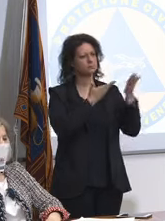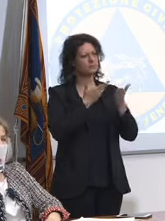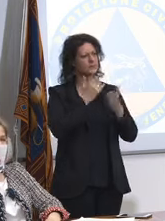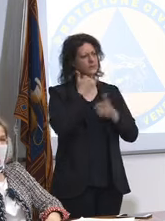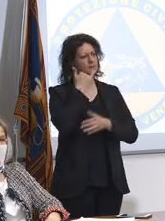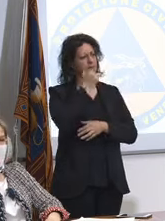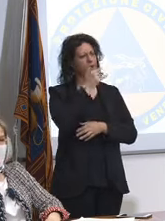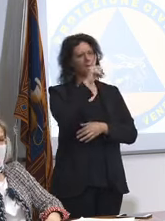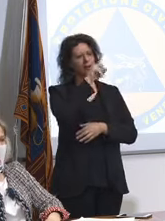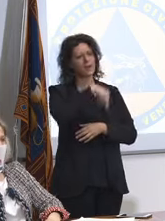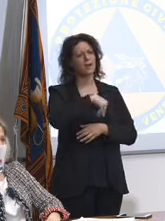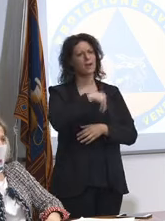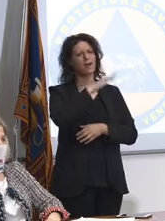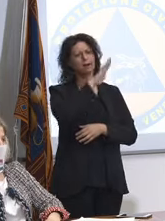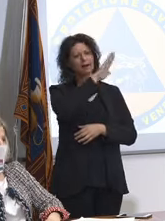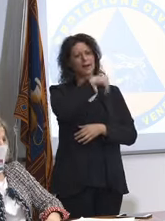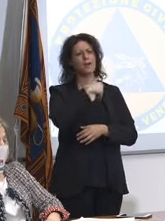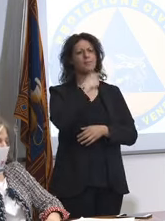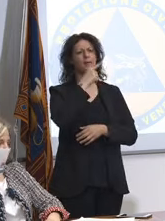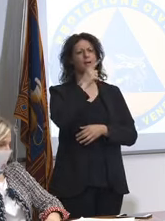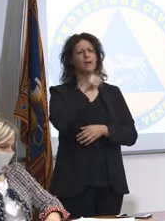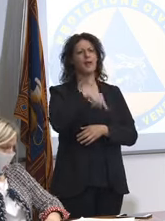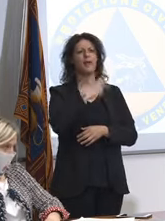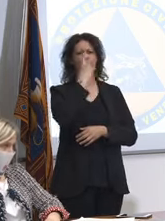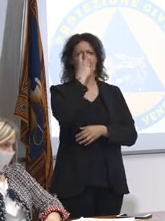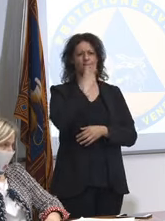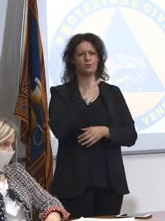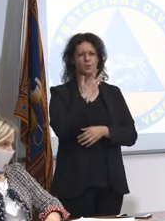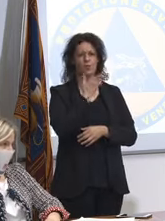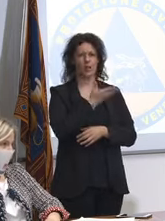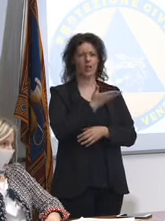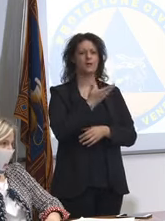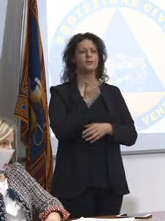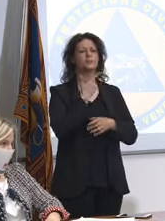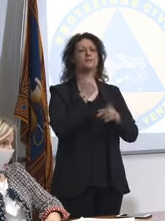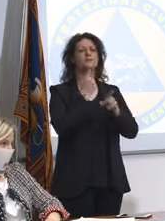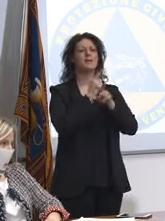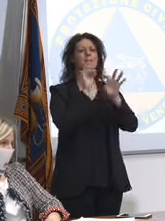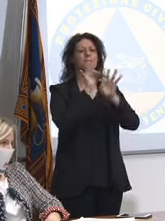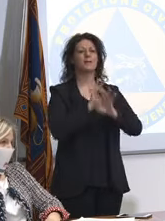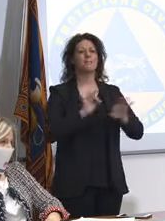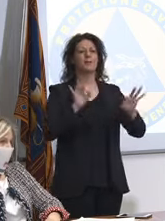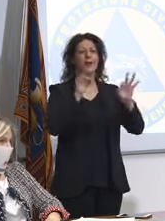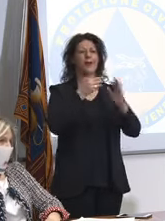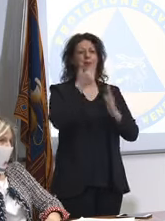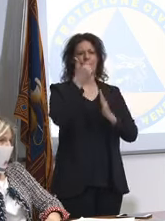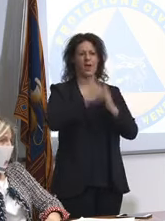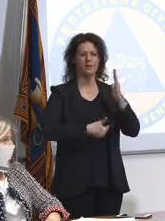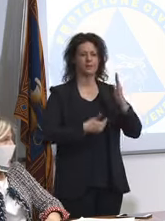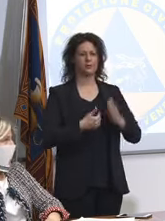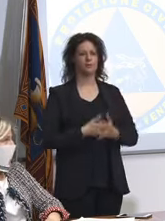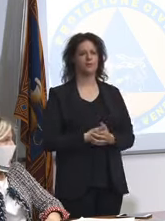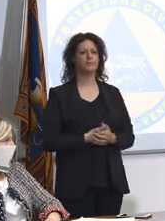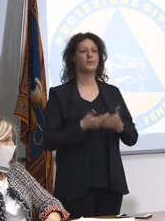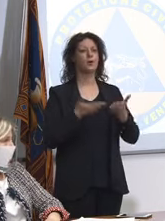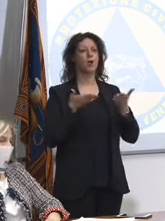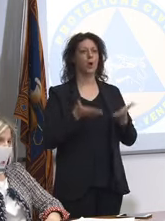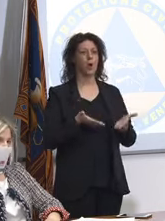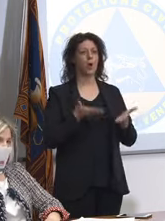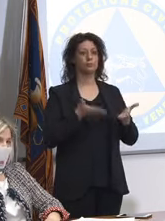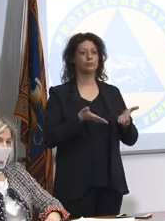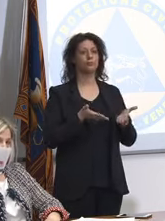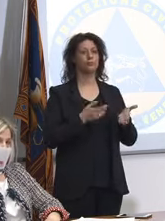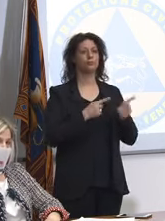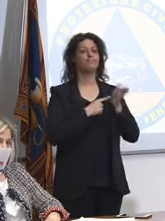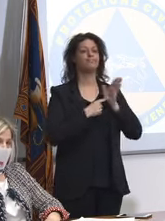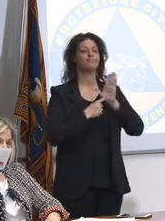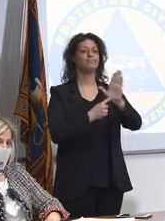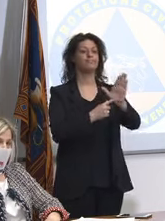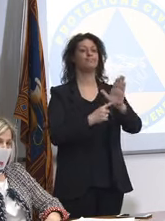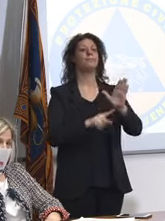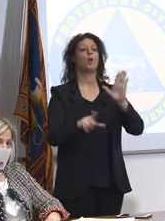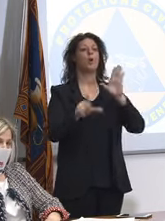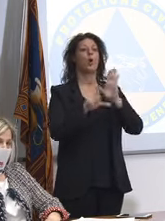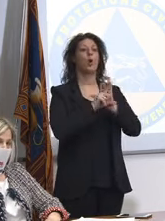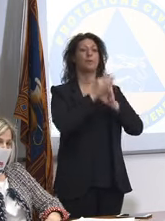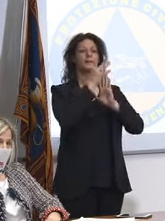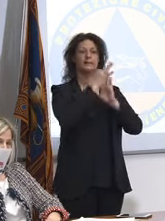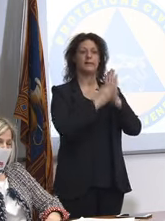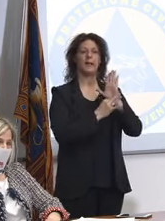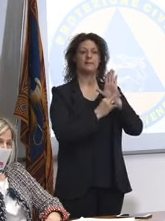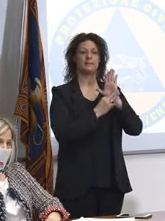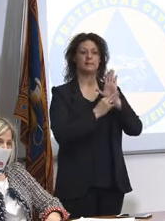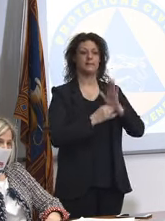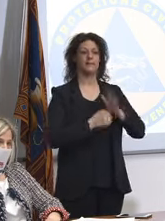So che sta finendo la stesura dell'atto. Oggi io presento un'ulteriore ordinanza e